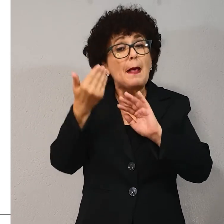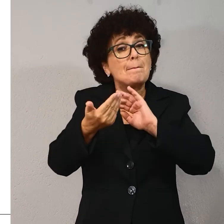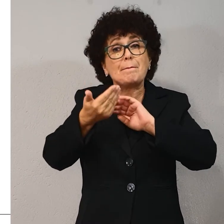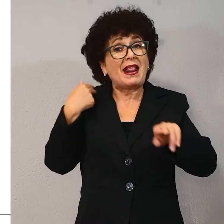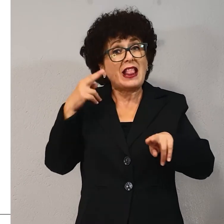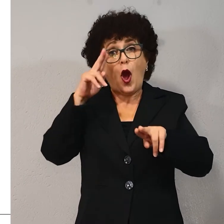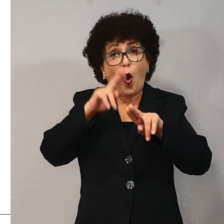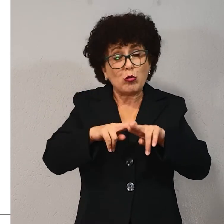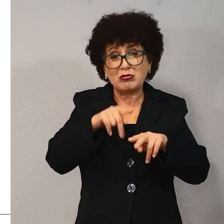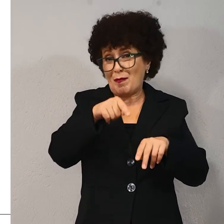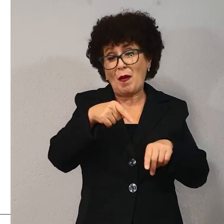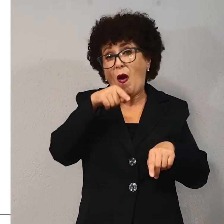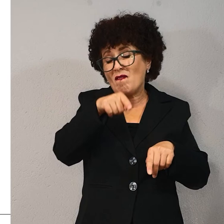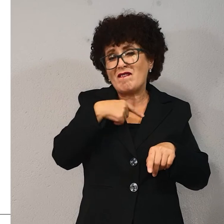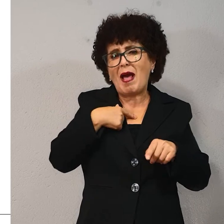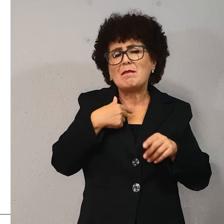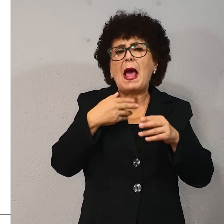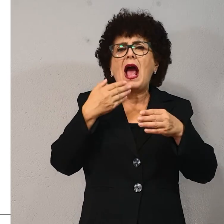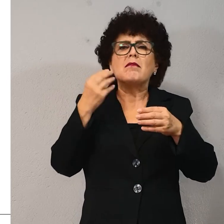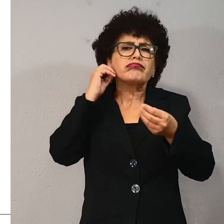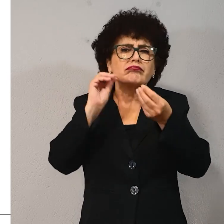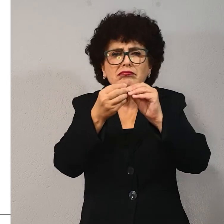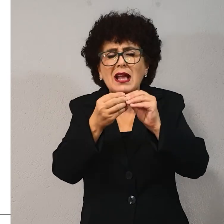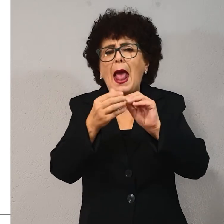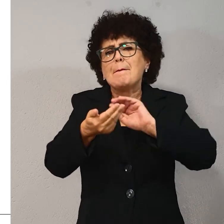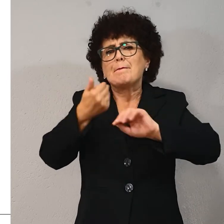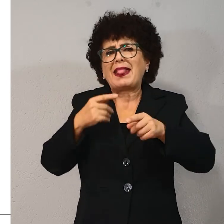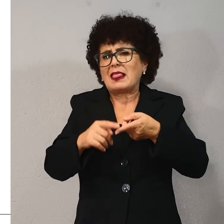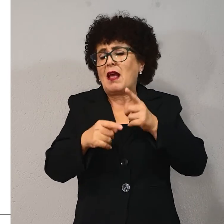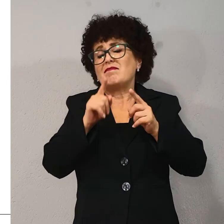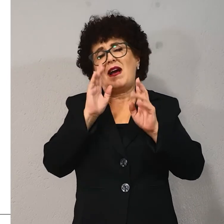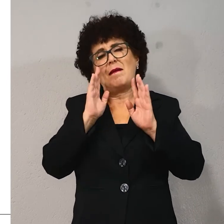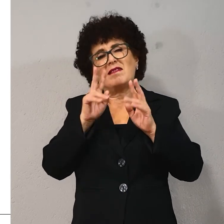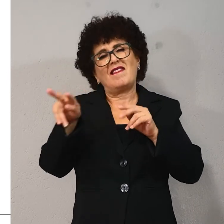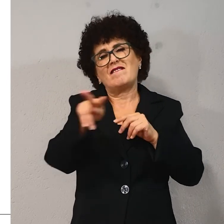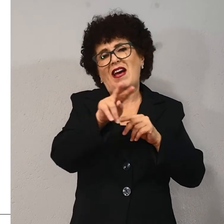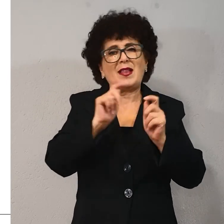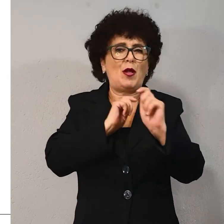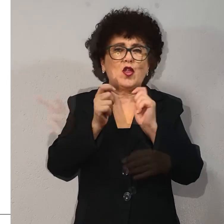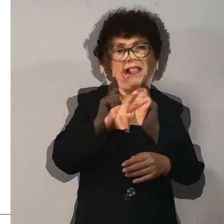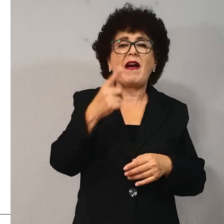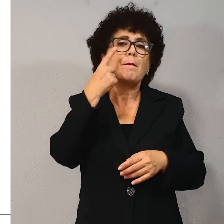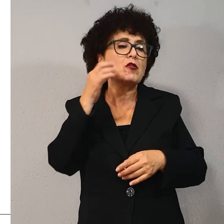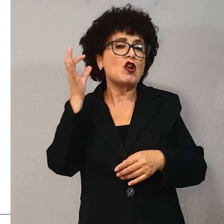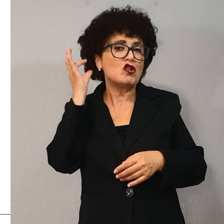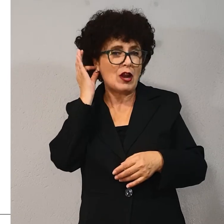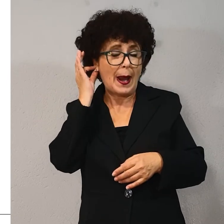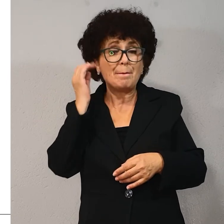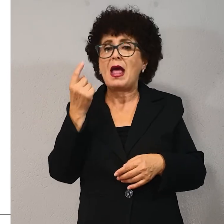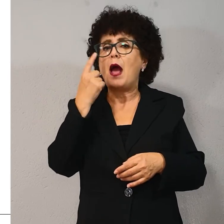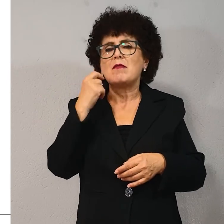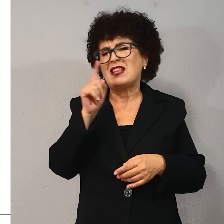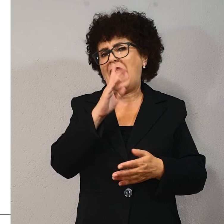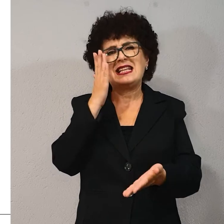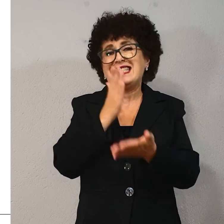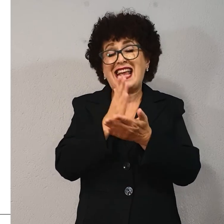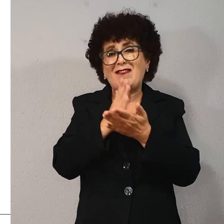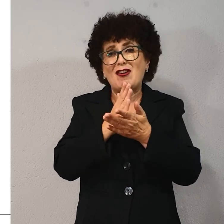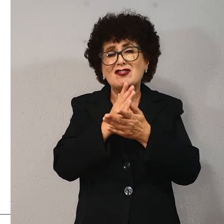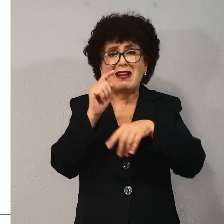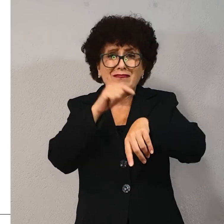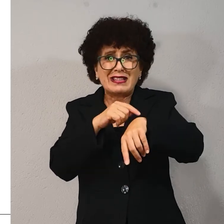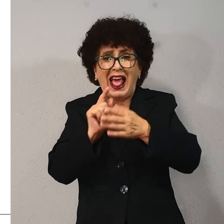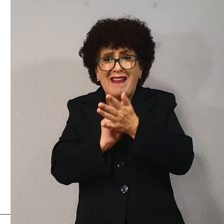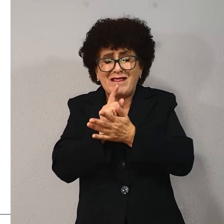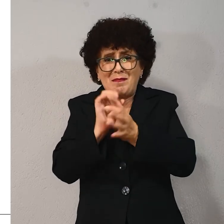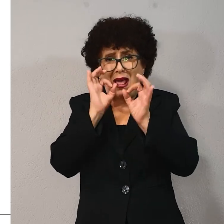одлучиш за овој метод? Бара доверба и посветеност од двајцата партнери. Мажите не секогаш прецизно може